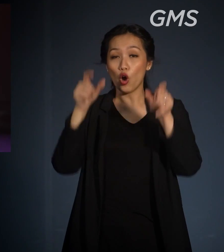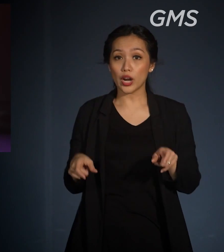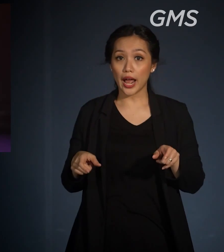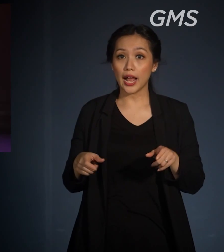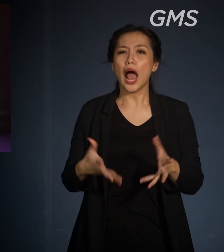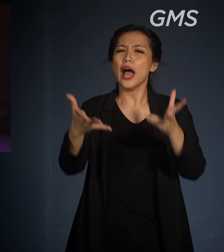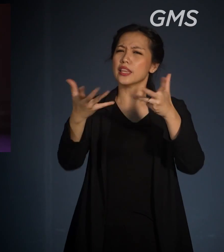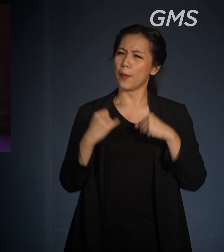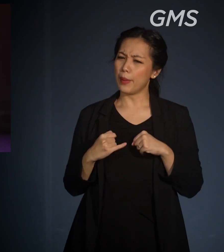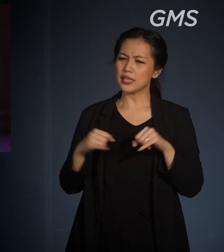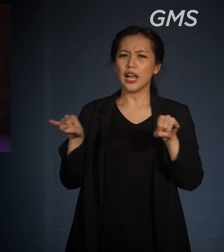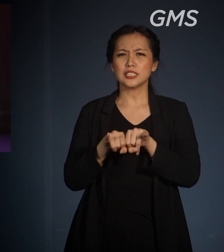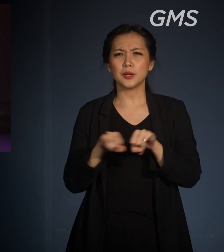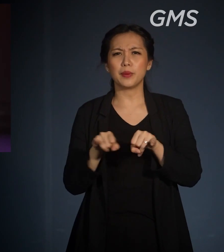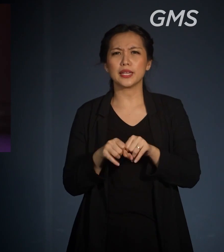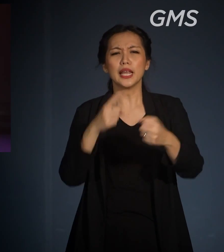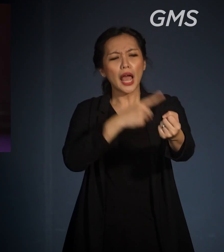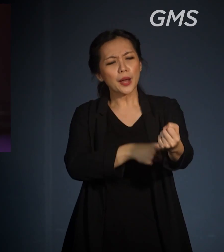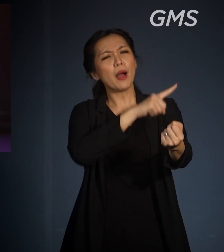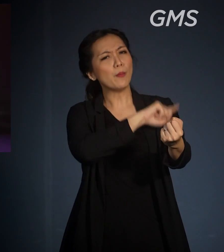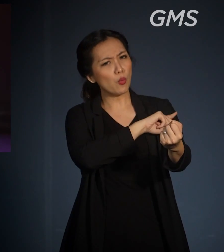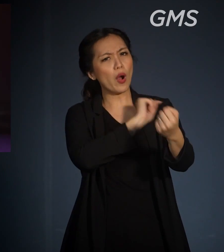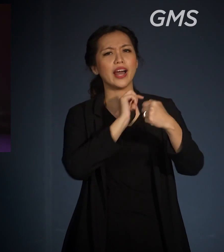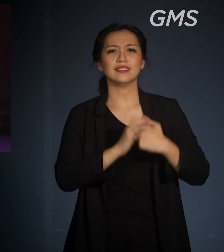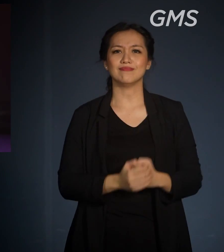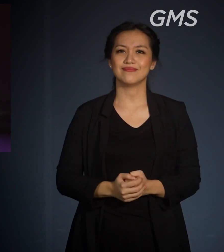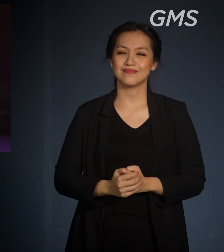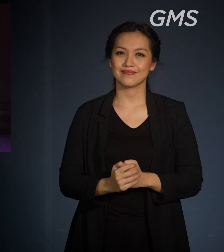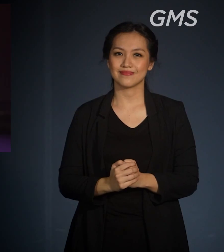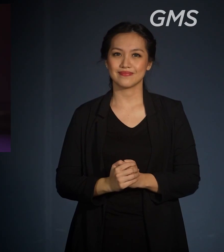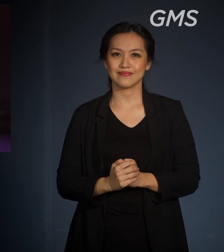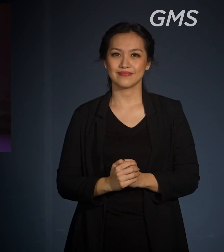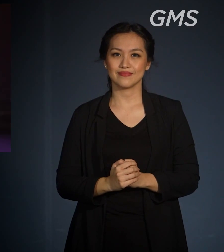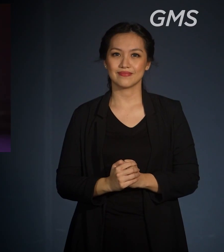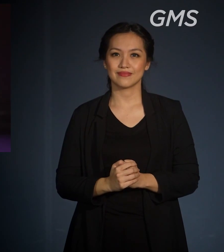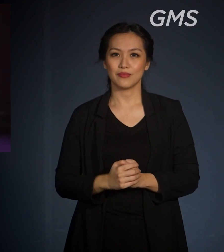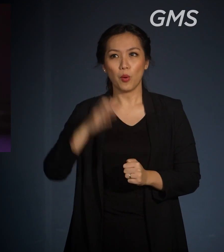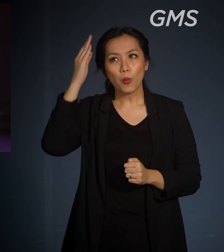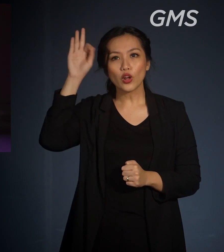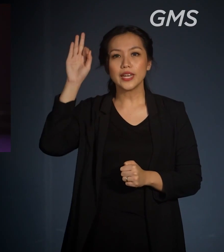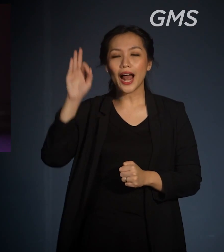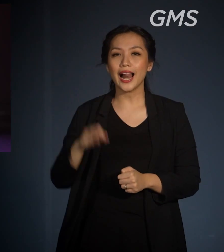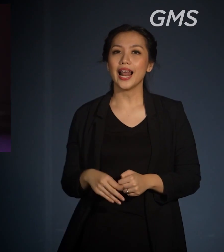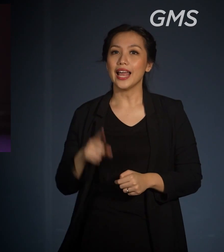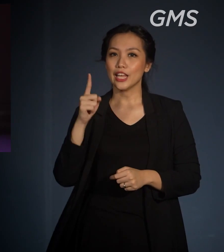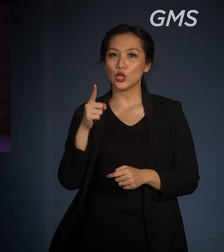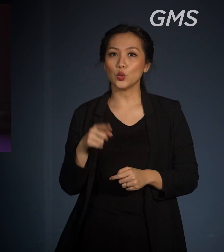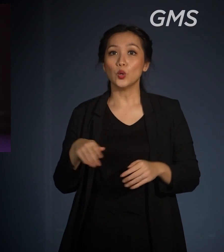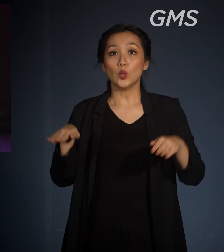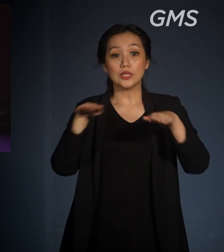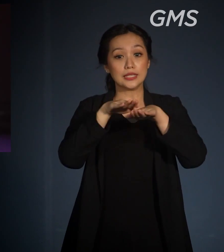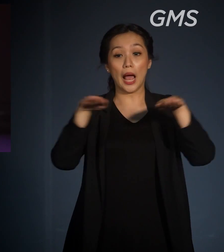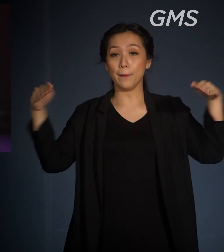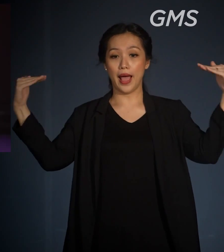kesanggupannya. Seturut dengan kehendak Tuhan yang memberikan modal dalam kehidupan kita. Saudara, Tuhan itu berinvestasi